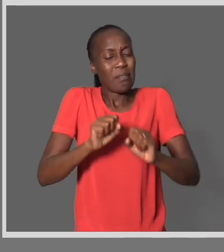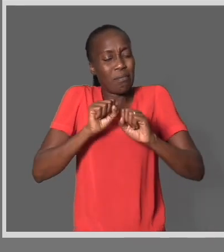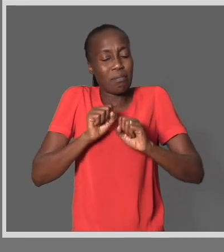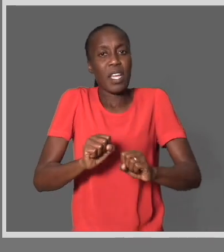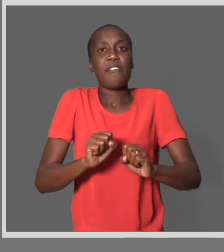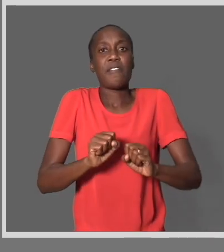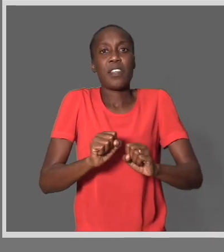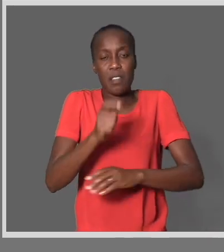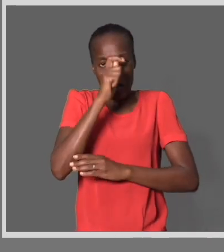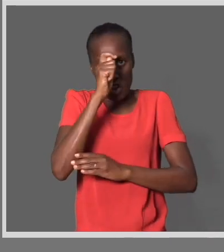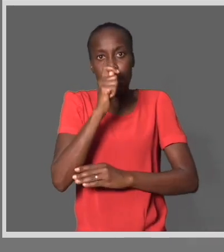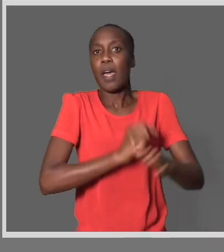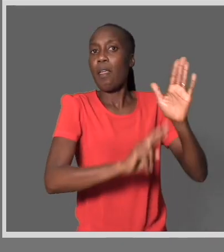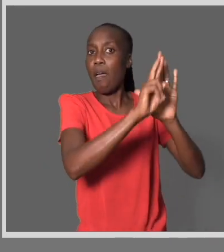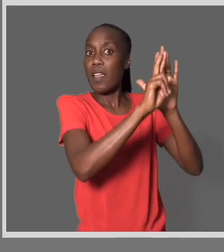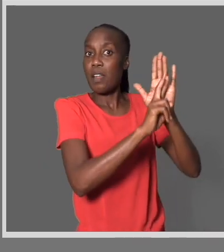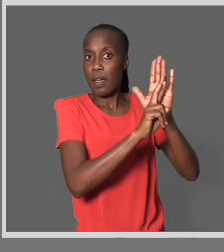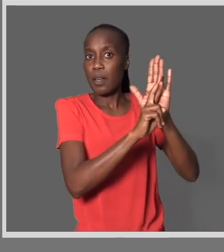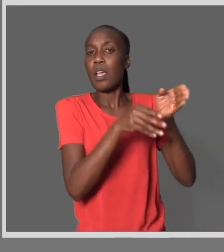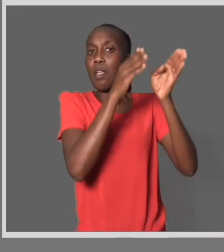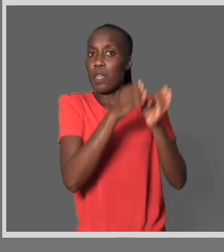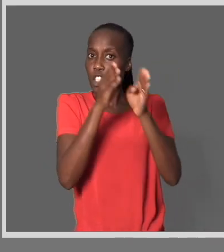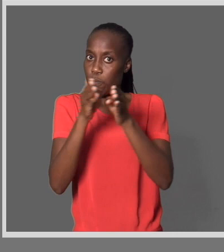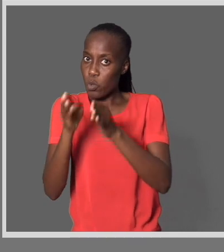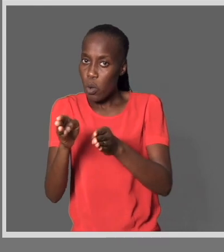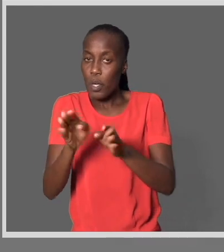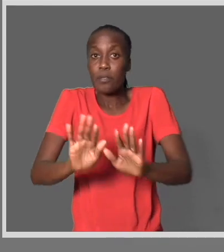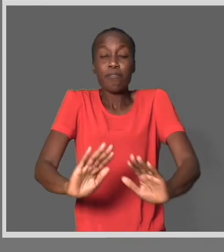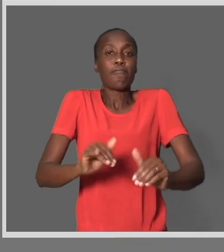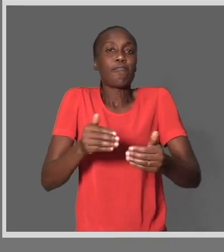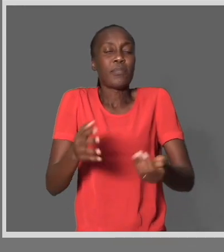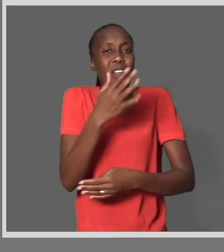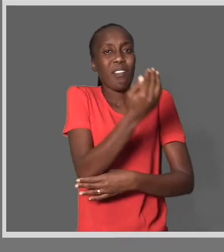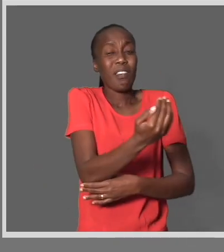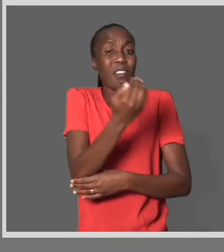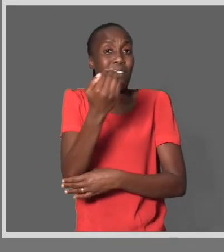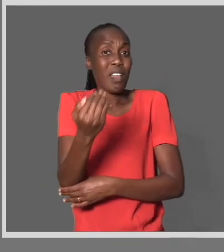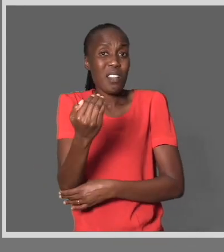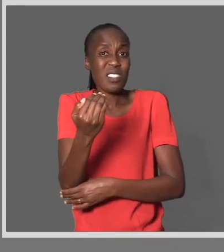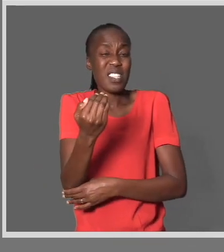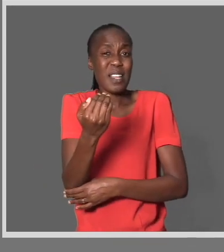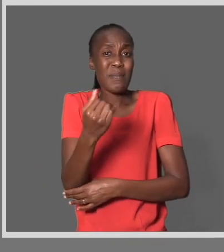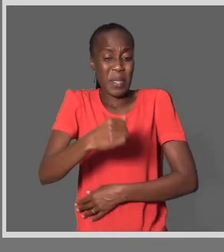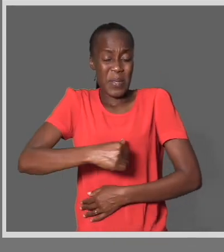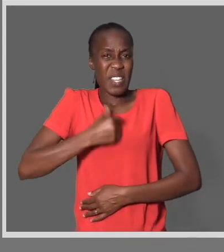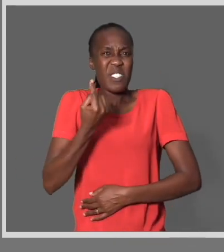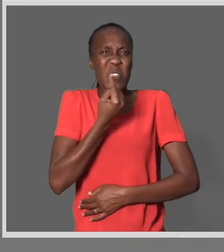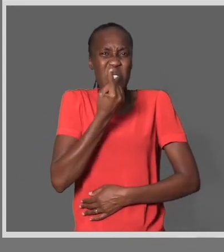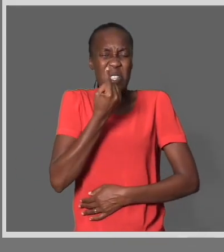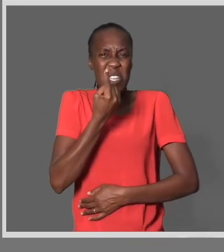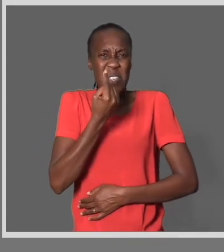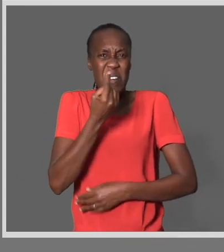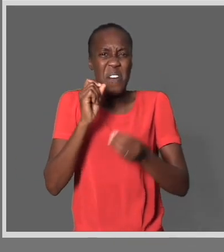a cadeira deve cumprir, deve ir ao encontro dessas necessidades. Pode ser o caso de crianças que não conseguem controlar